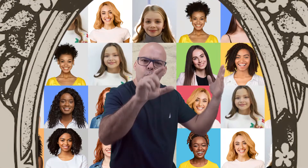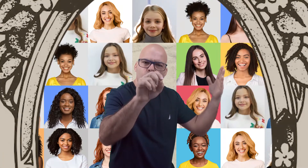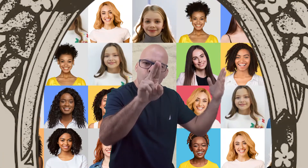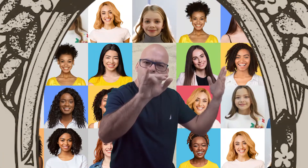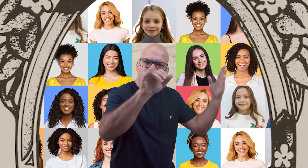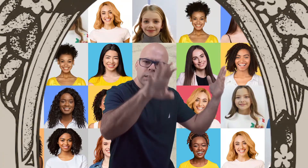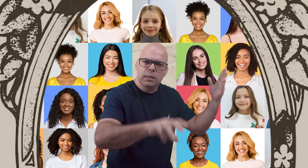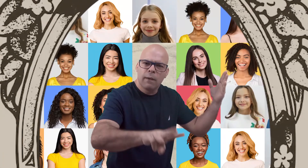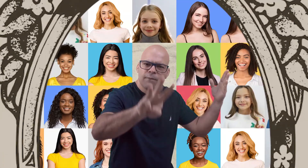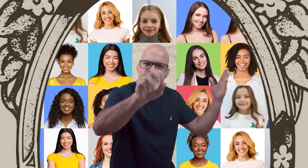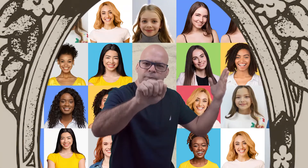Valser?